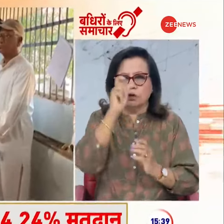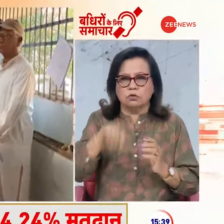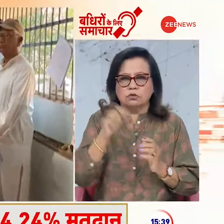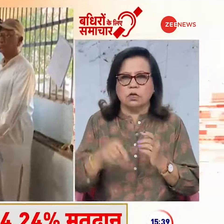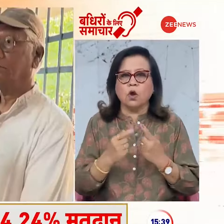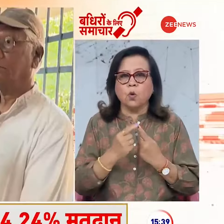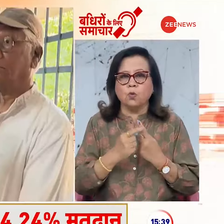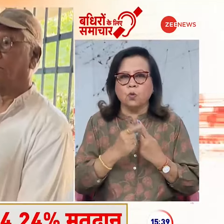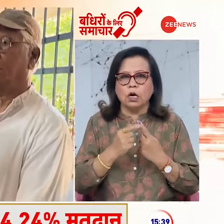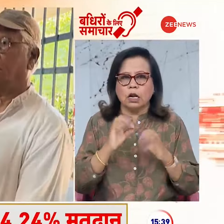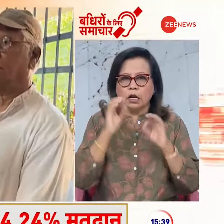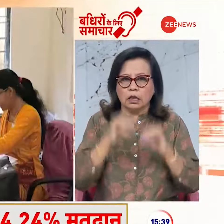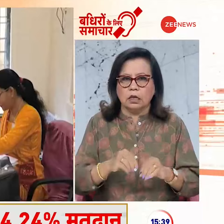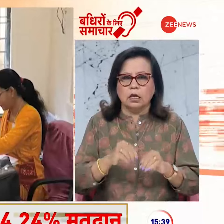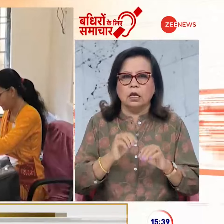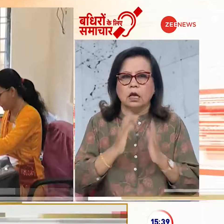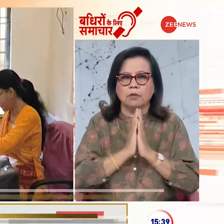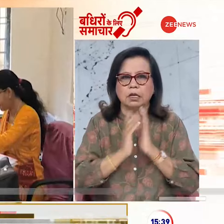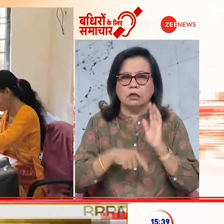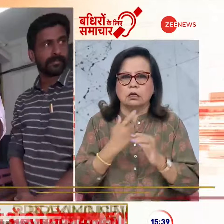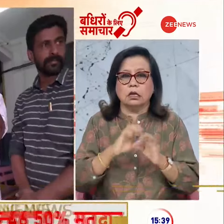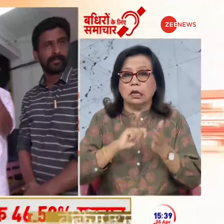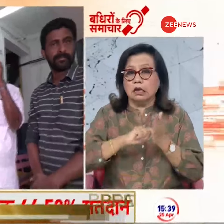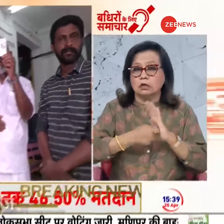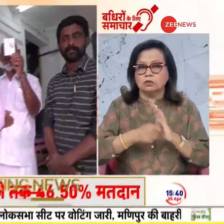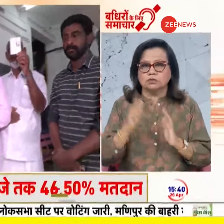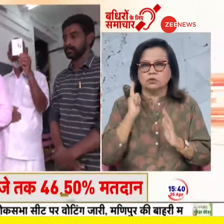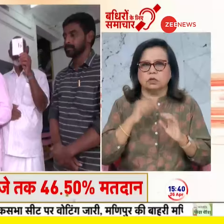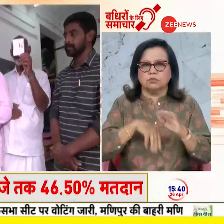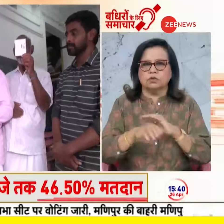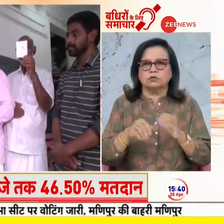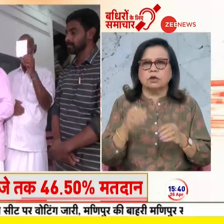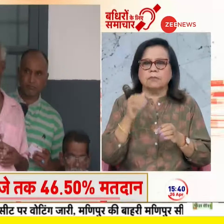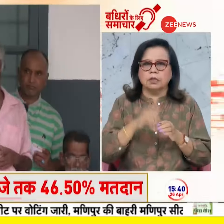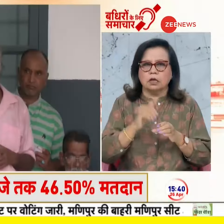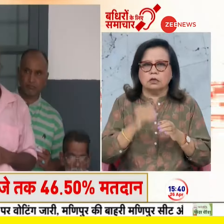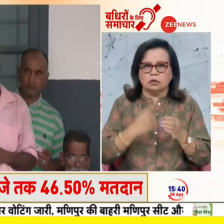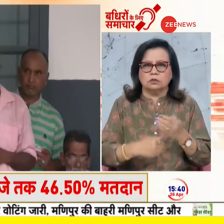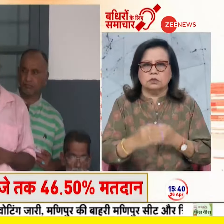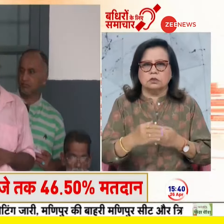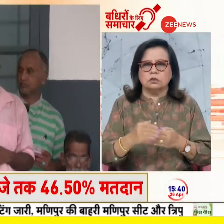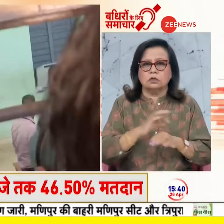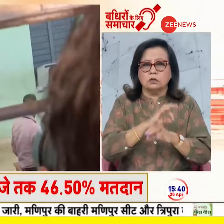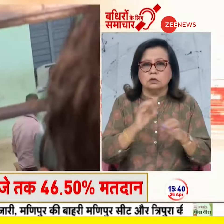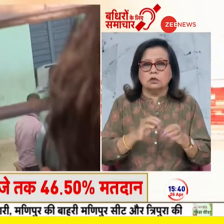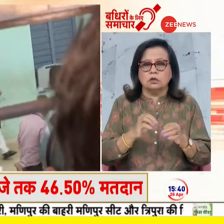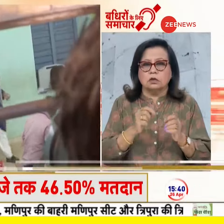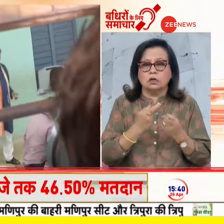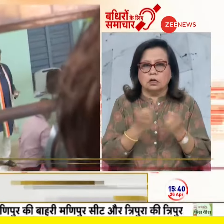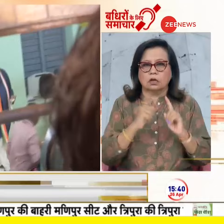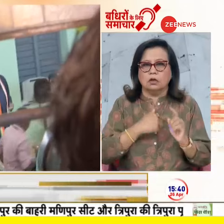की अपील की है। कड़ी सुरक्षा के बीच लोग मतदान के लिए पहुंच रहे हैं। संवेदनशील बूथों